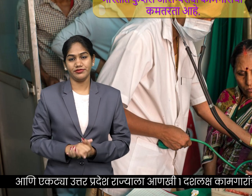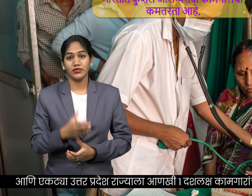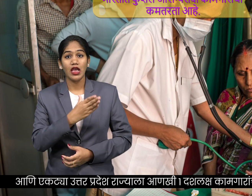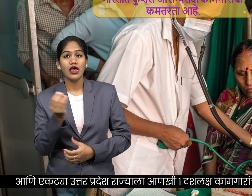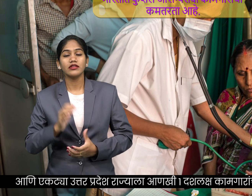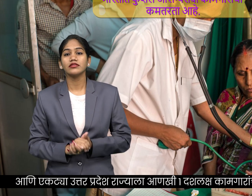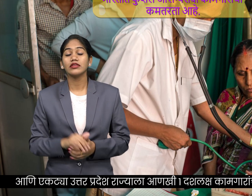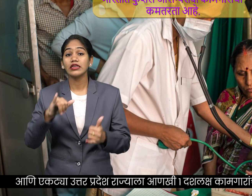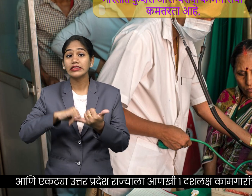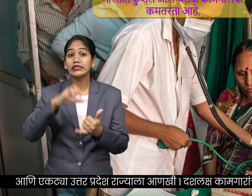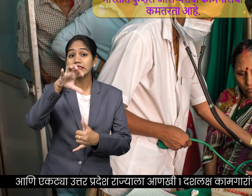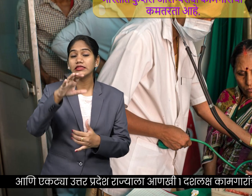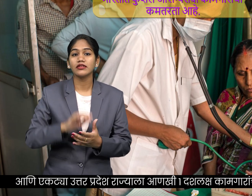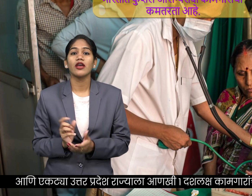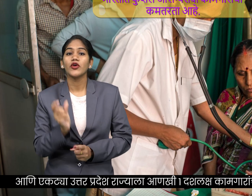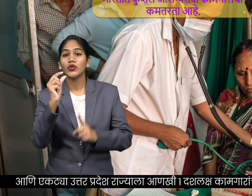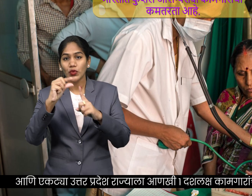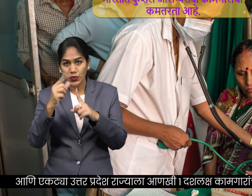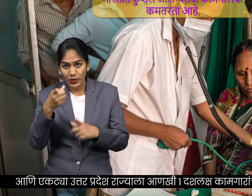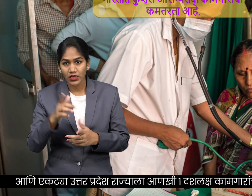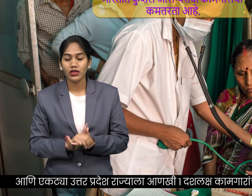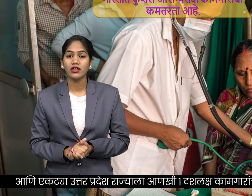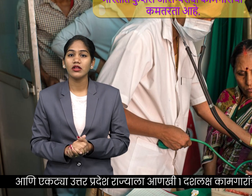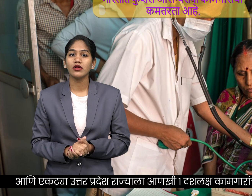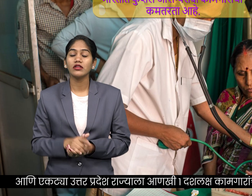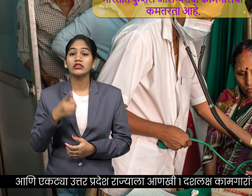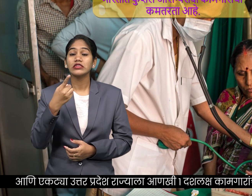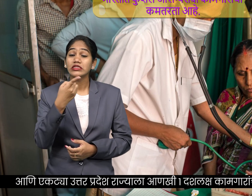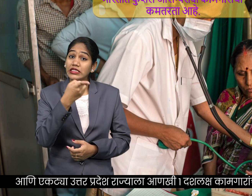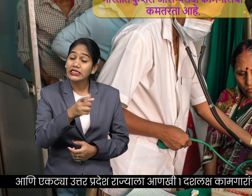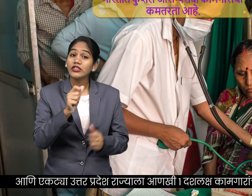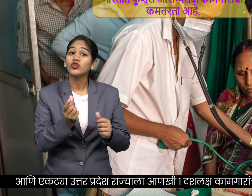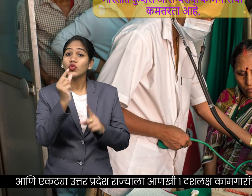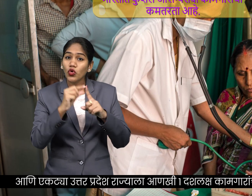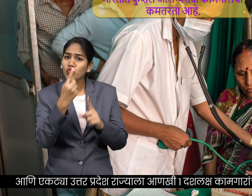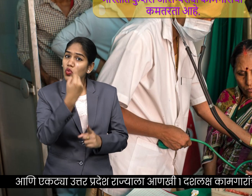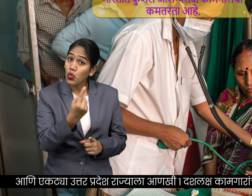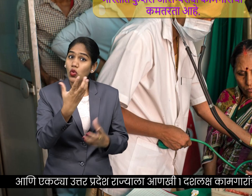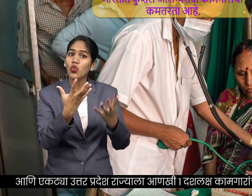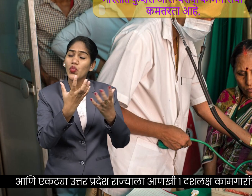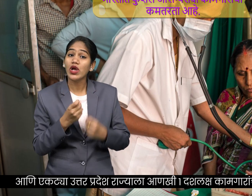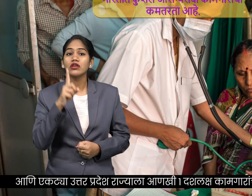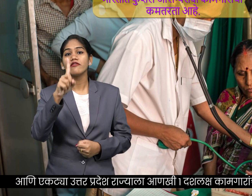आणि एकट्या उत्तर प्रदेश राज्याला आणखी 1 दशलक्ष कामगारांची आवश्यकता आहे.